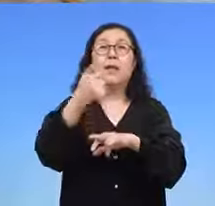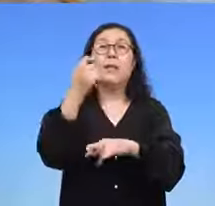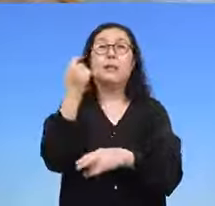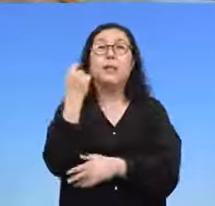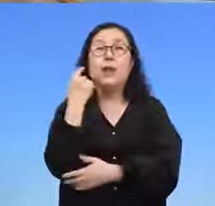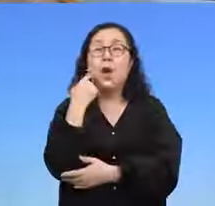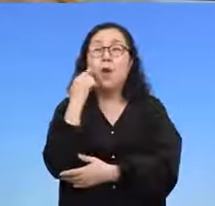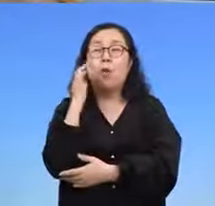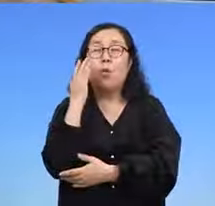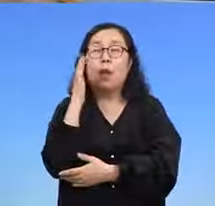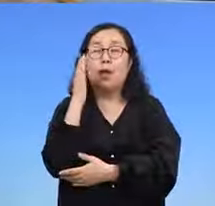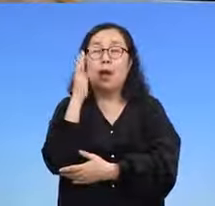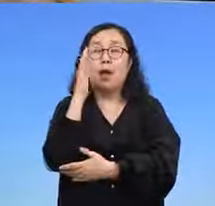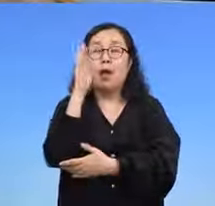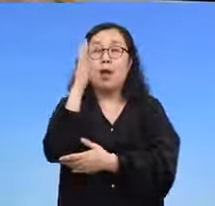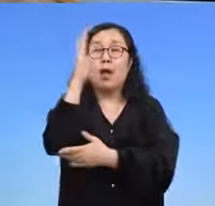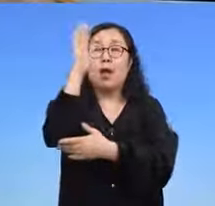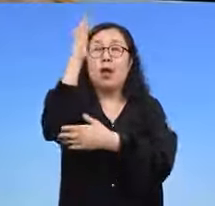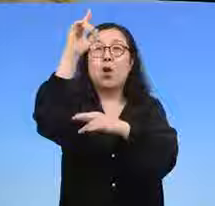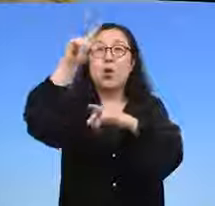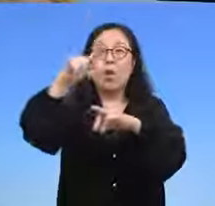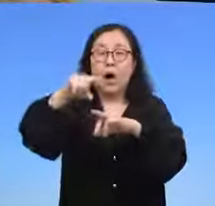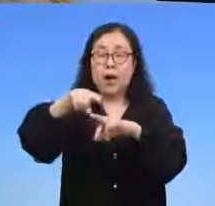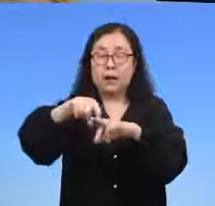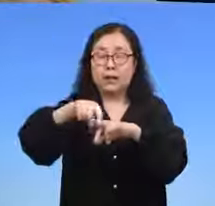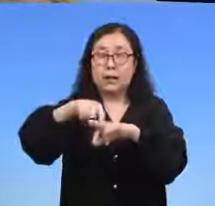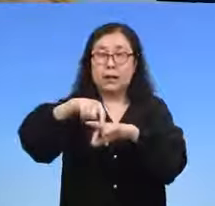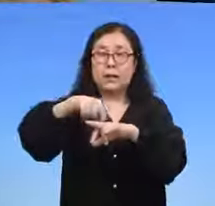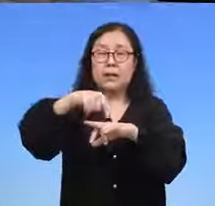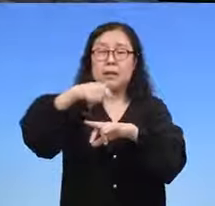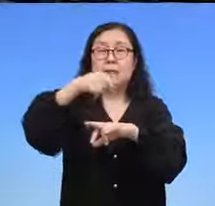영광의 왕이시라.